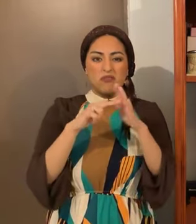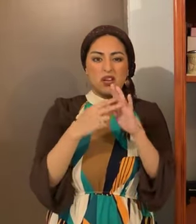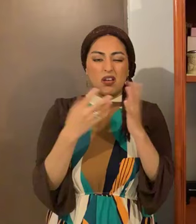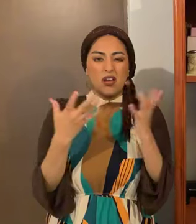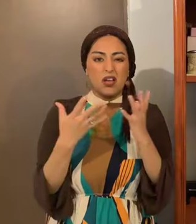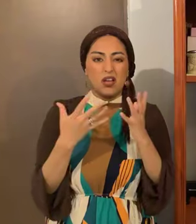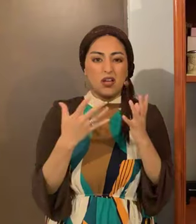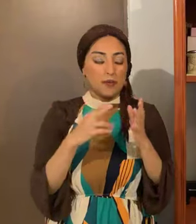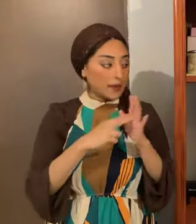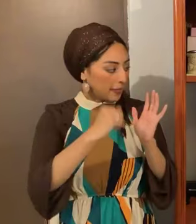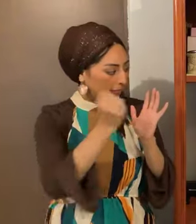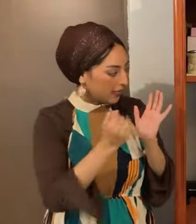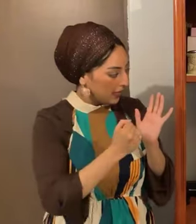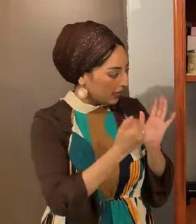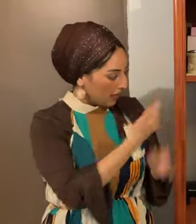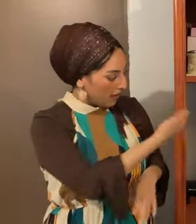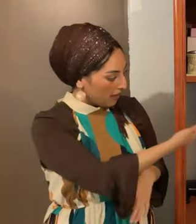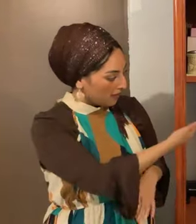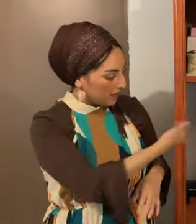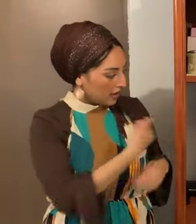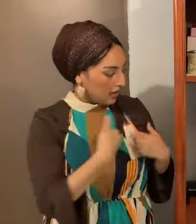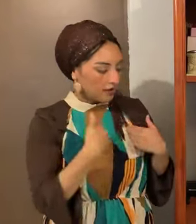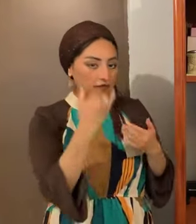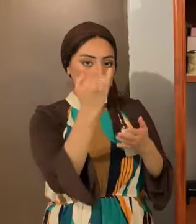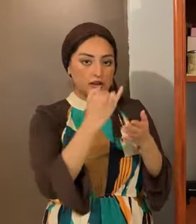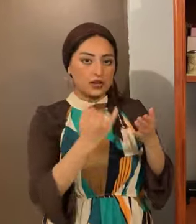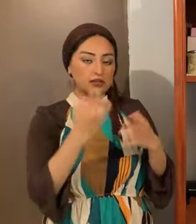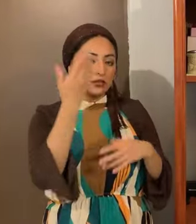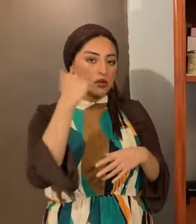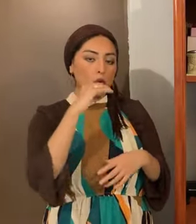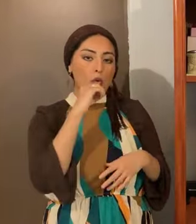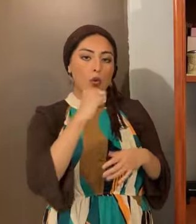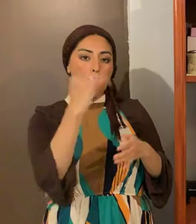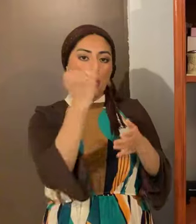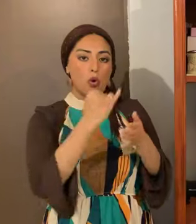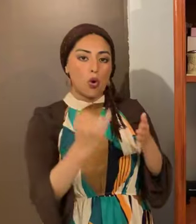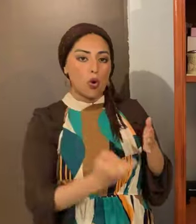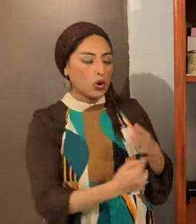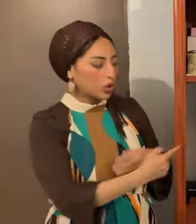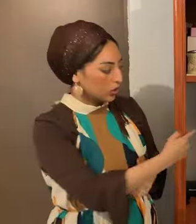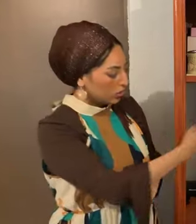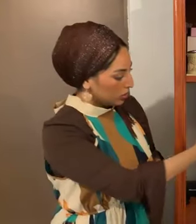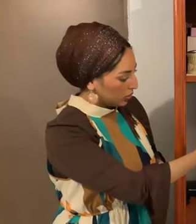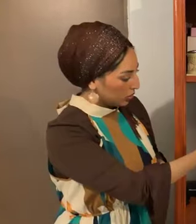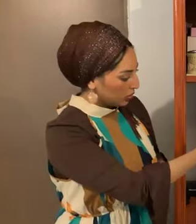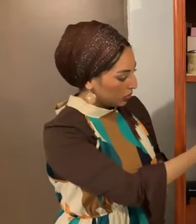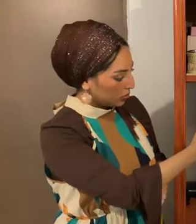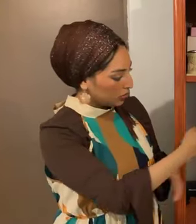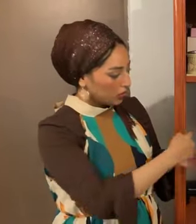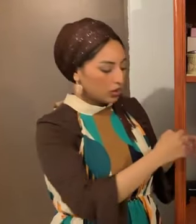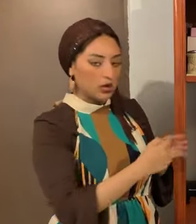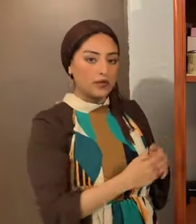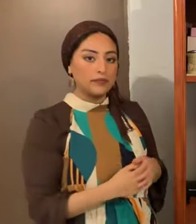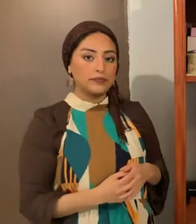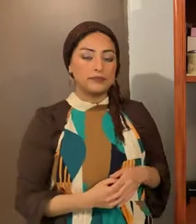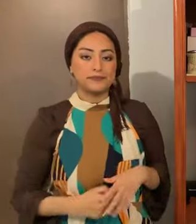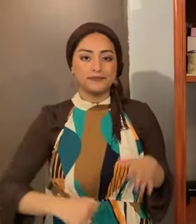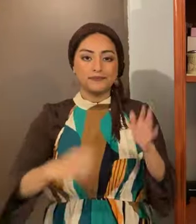Una pandereta, ahí hay un dibujo, es un dibujo ya antiguo, pero que nos da una idea de cómo era, ¿verdad?